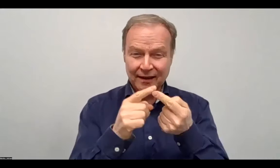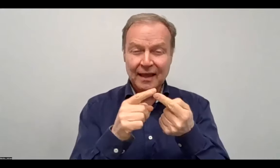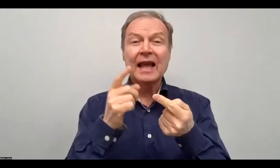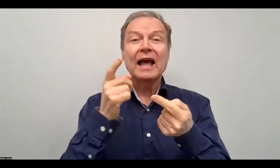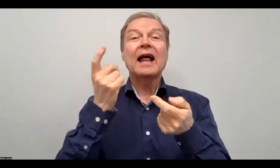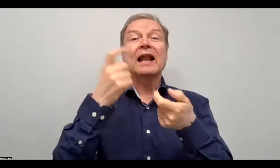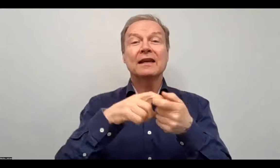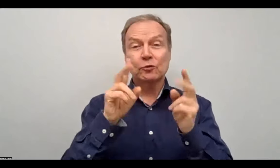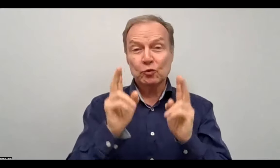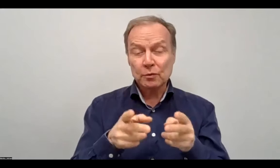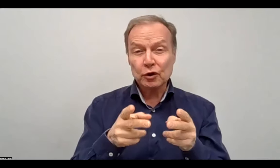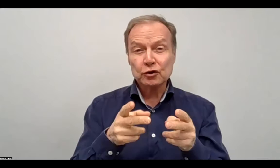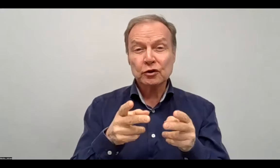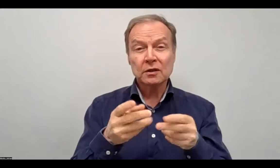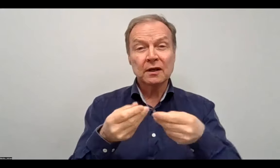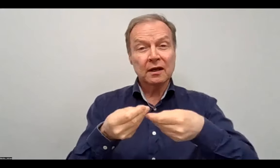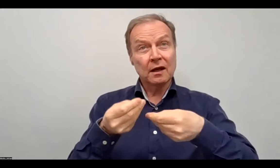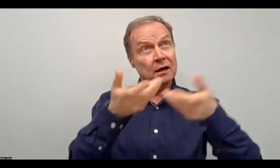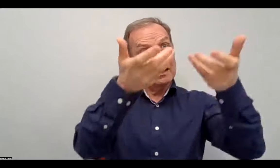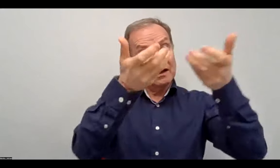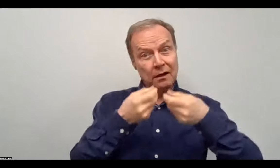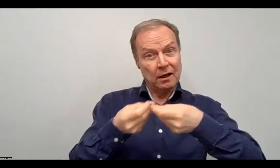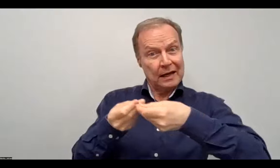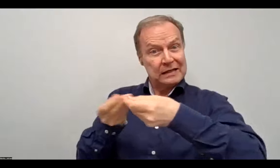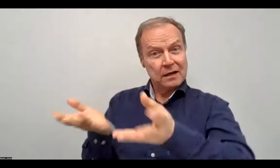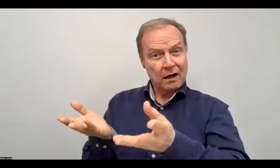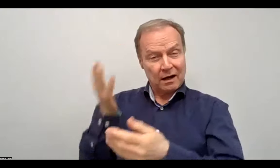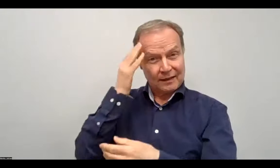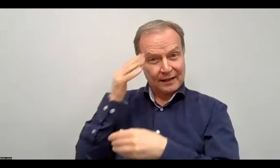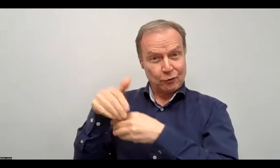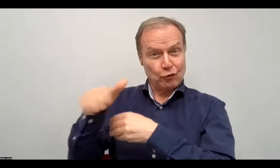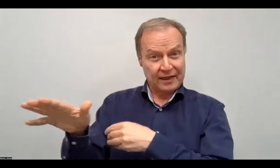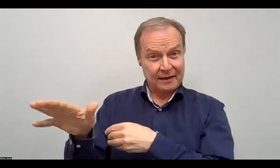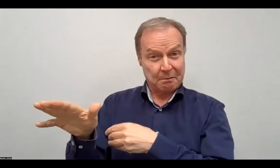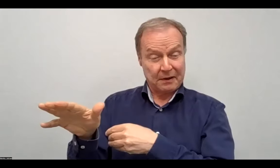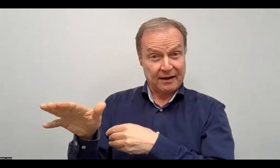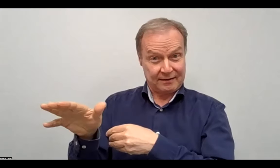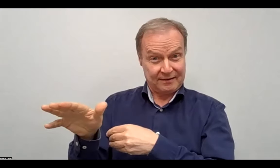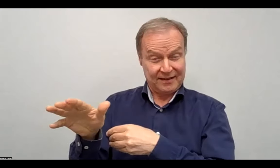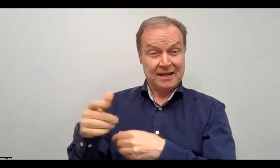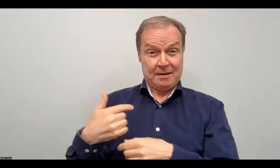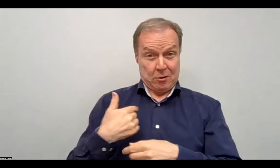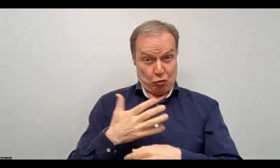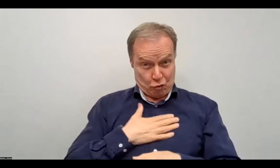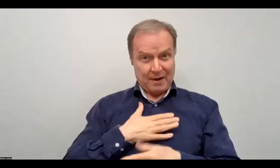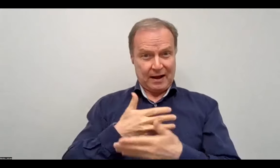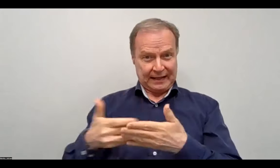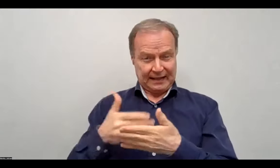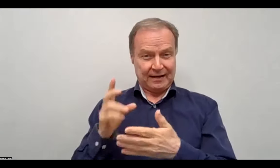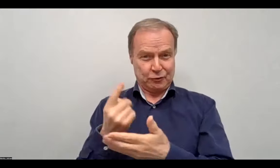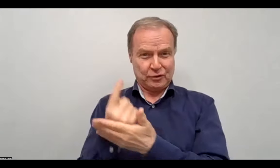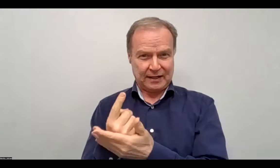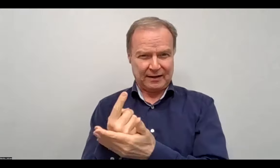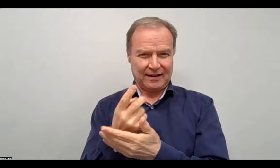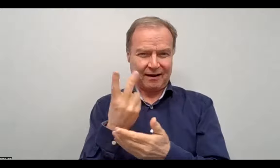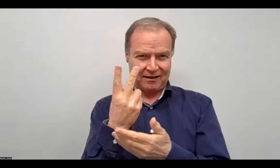aina paras, kun sä saat sen omalla äidinkielellä. Ja sitten meillä on oikeus jakaa sitä tietoa